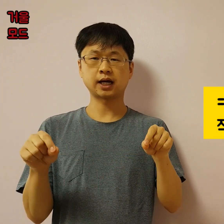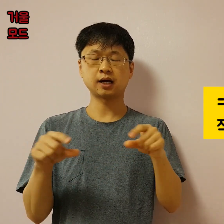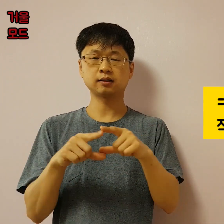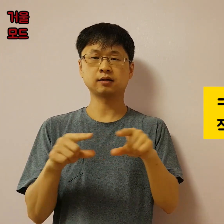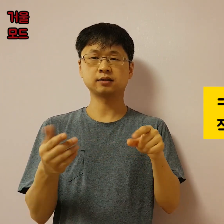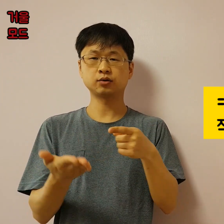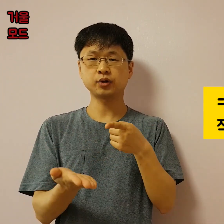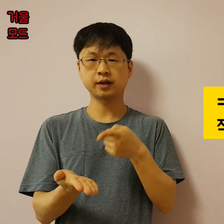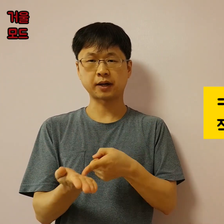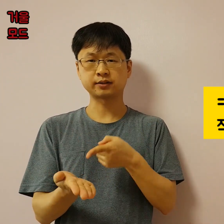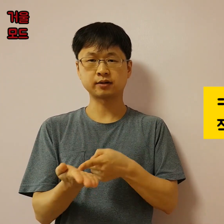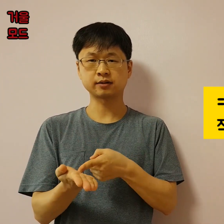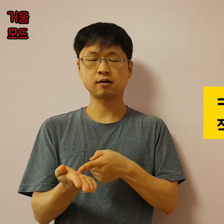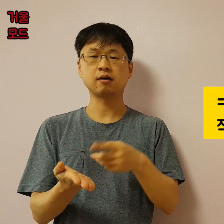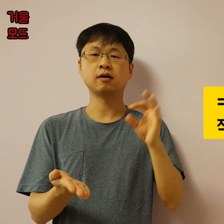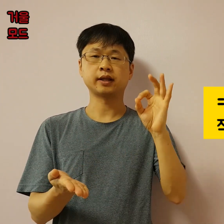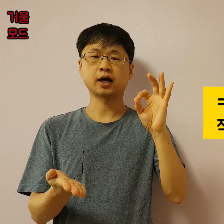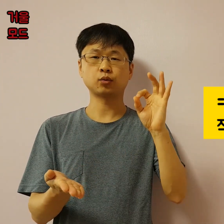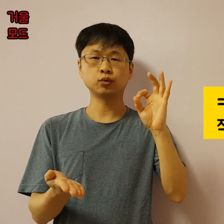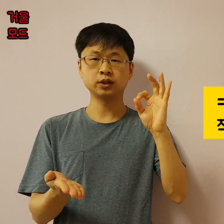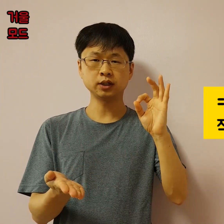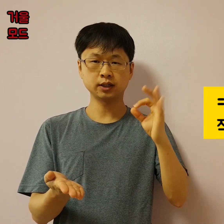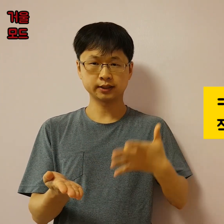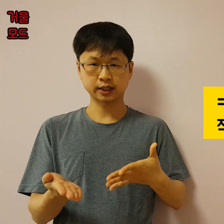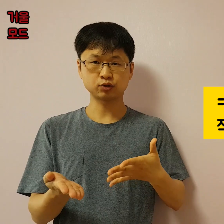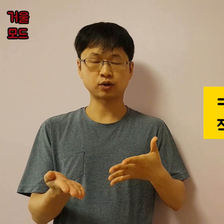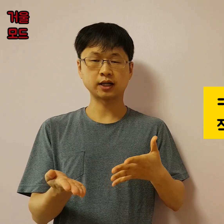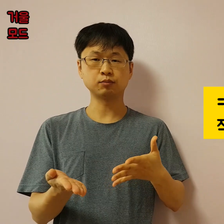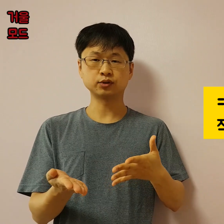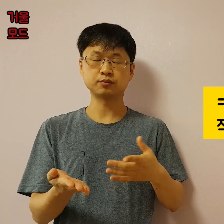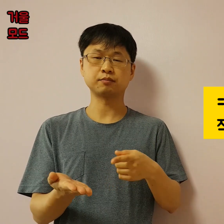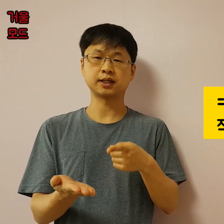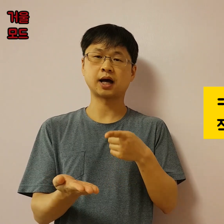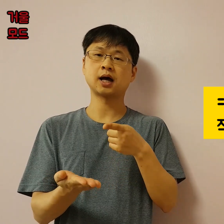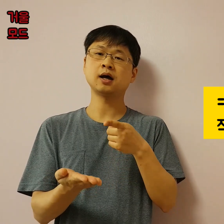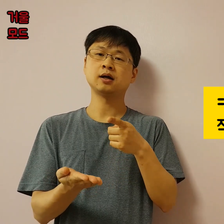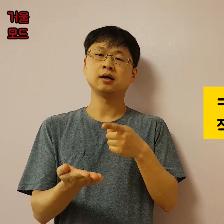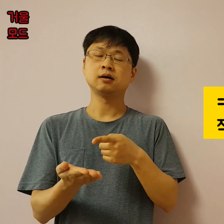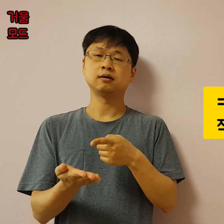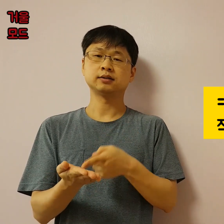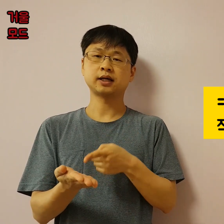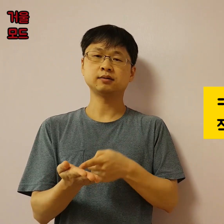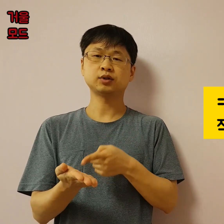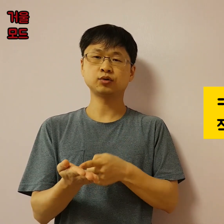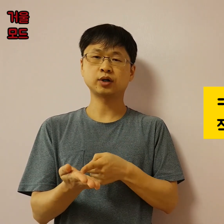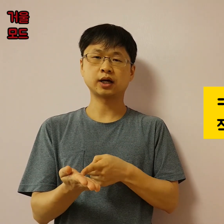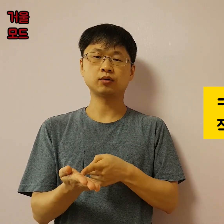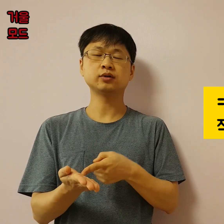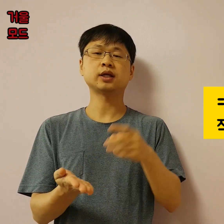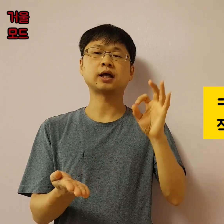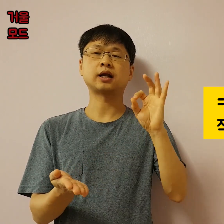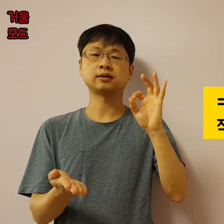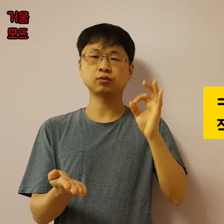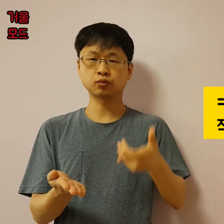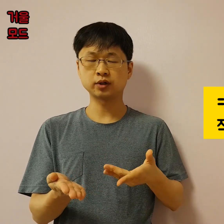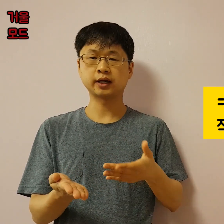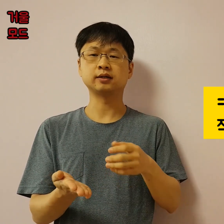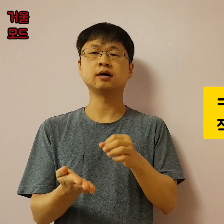용지나 어떤 서류에 맞춰서 내가 돈을 제출하는 모습입니다. 세금 서류가 나오는 데 따라서 돈을 내는